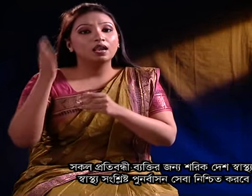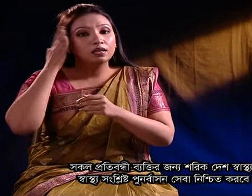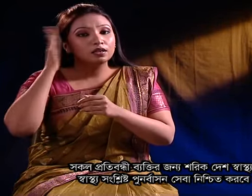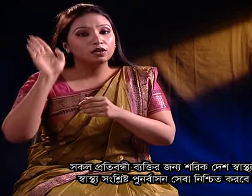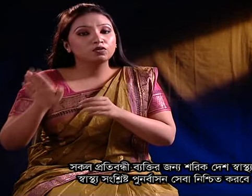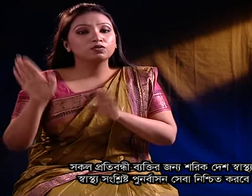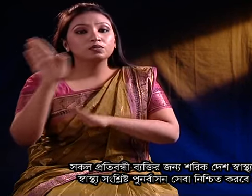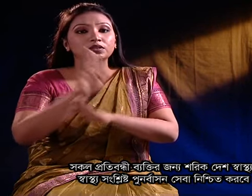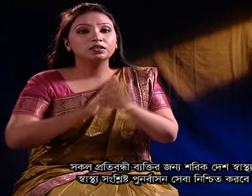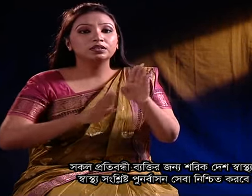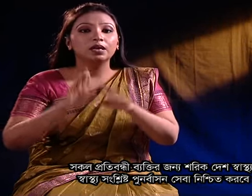নিশ্চিত করবে।